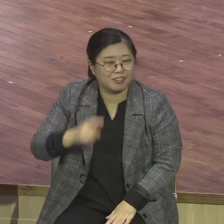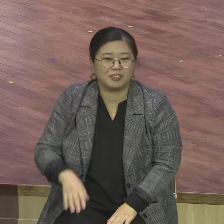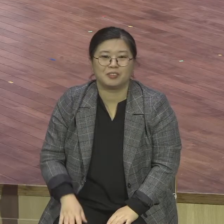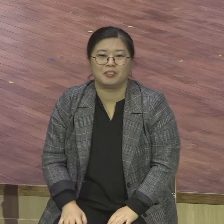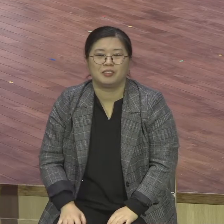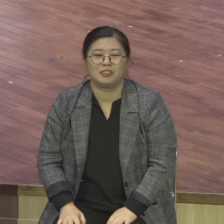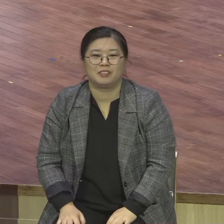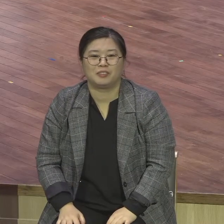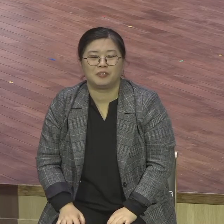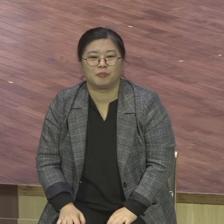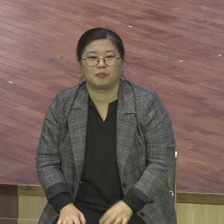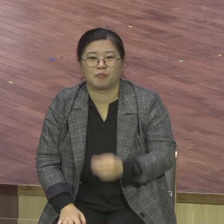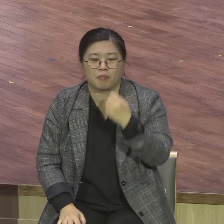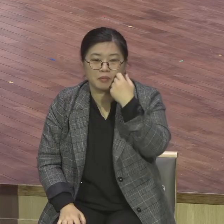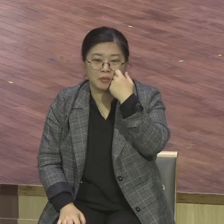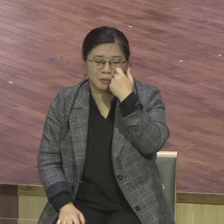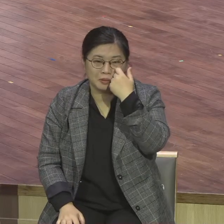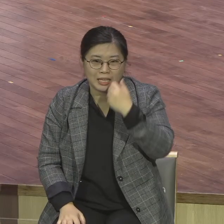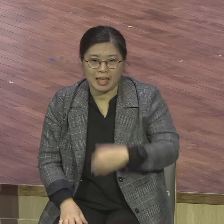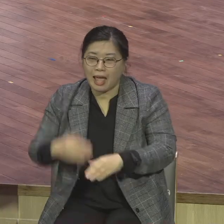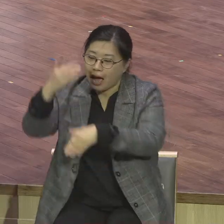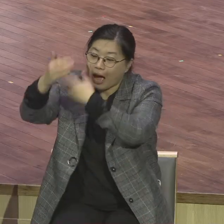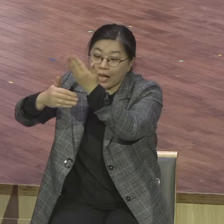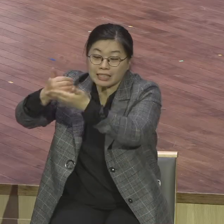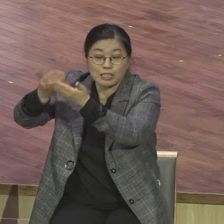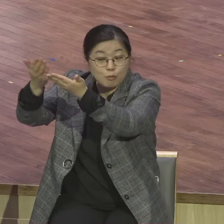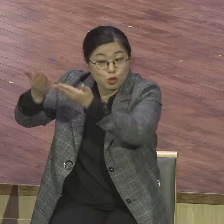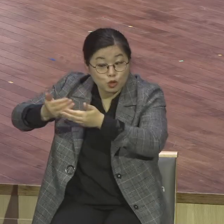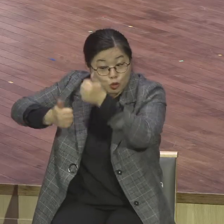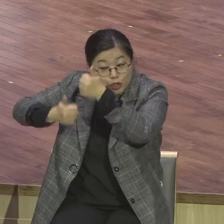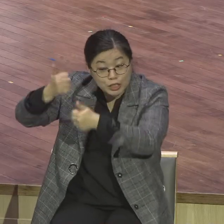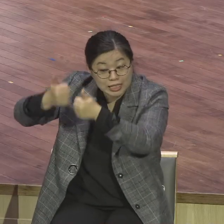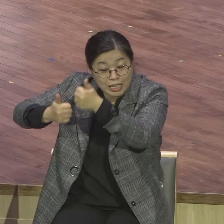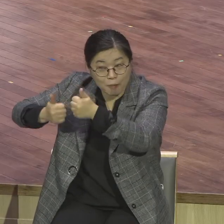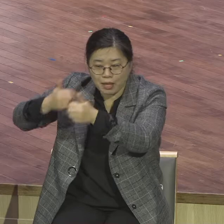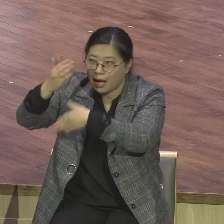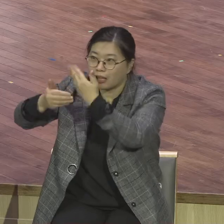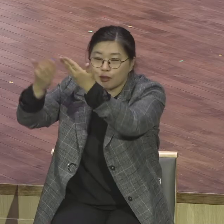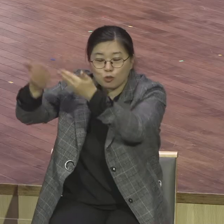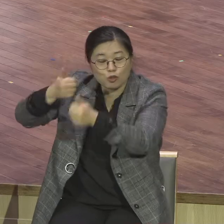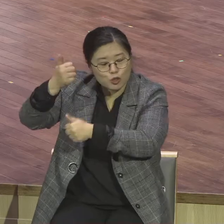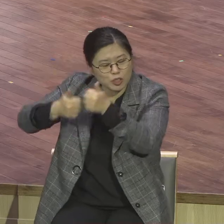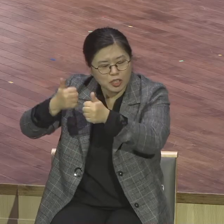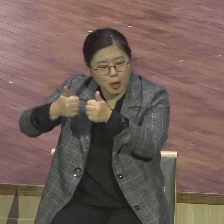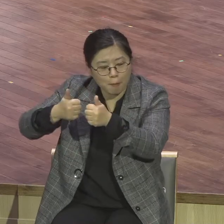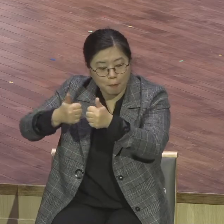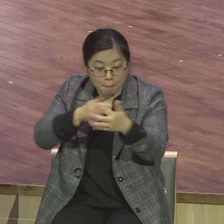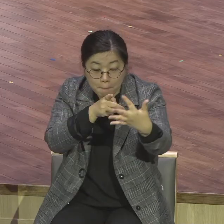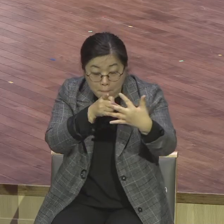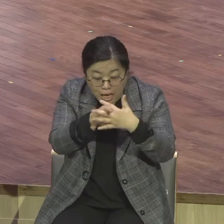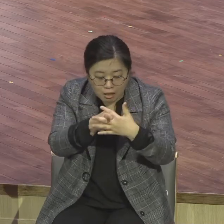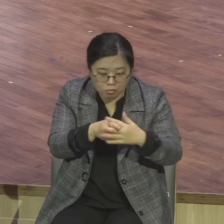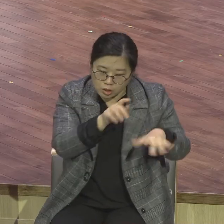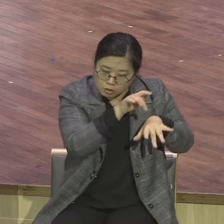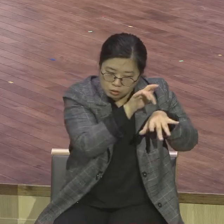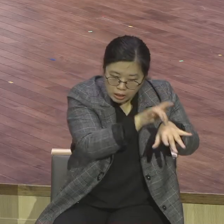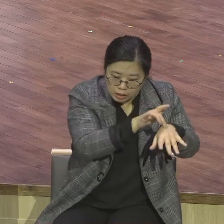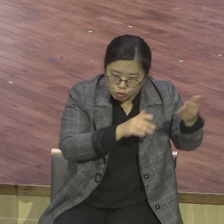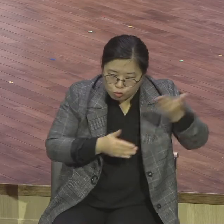때는 기도하면서 말씀 잡고 은혜 받으면 절대 슬프고 외롭고 힘들지 않습니다.